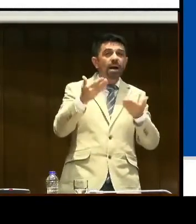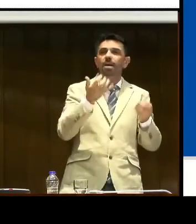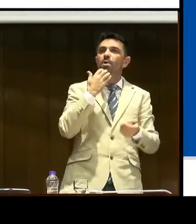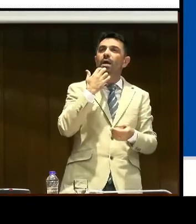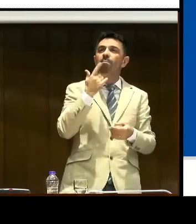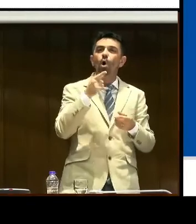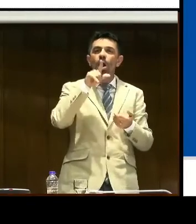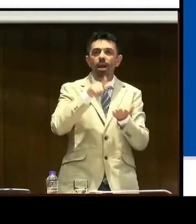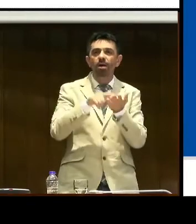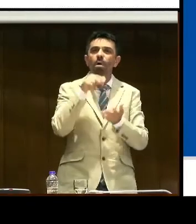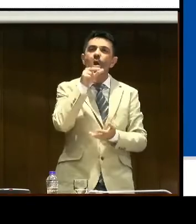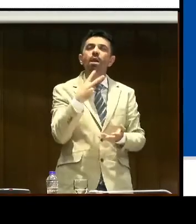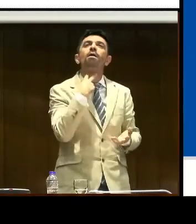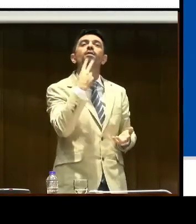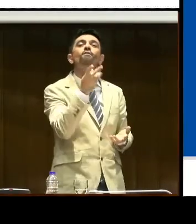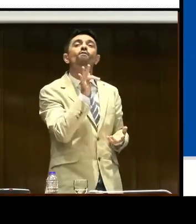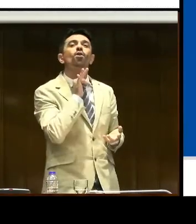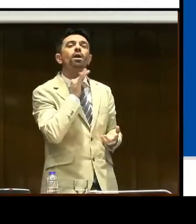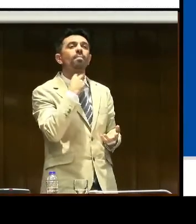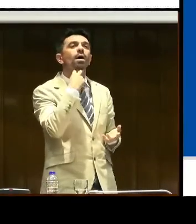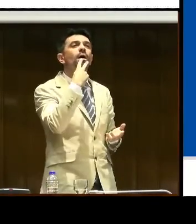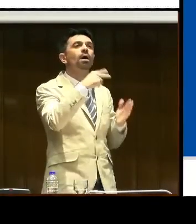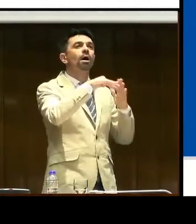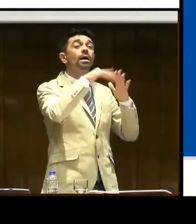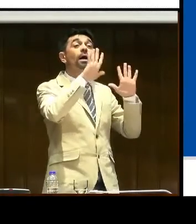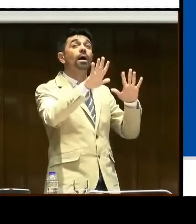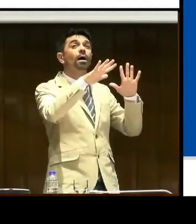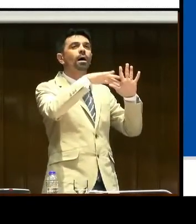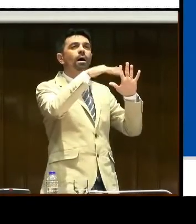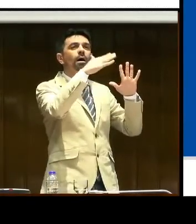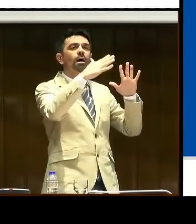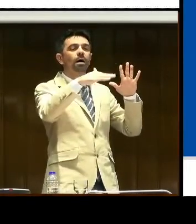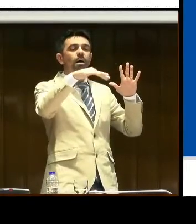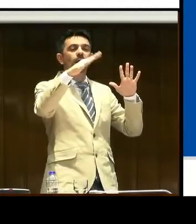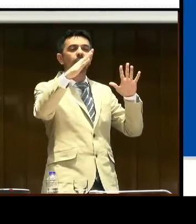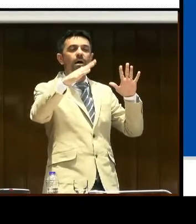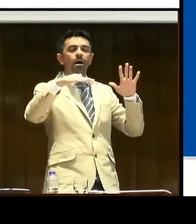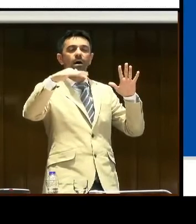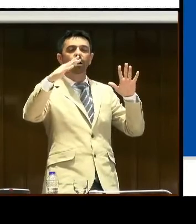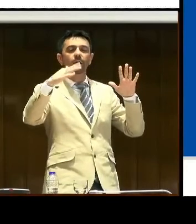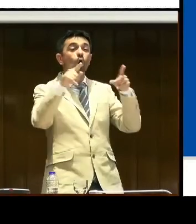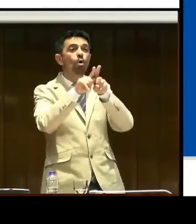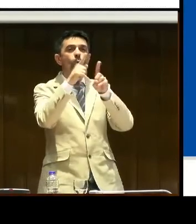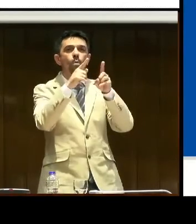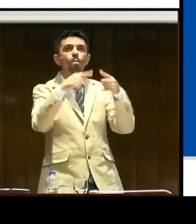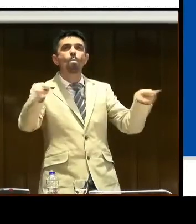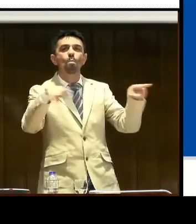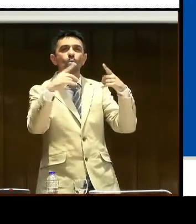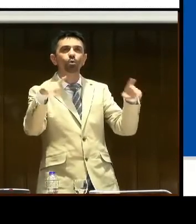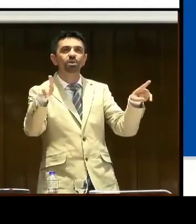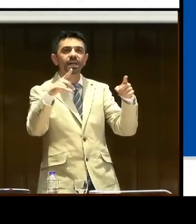suspendida la pronunciación de un fonema, una especie de música que nos revelase el objeto.